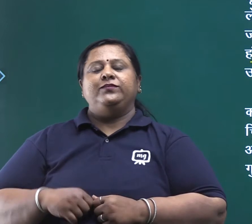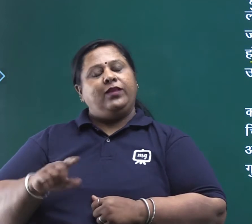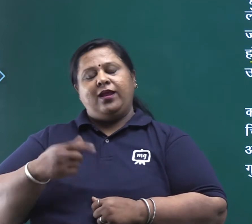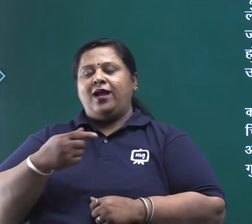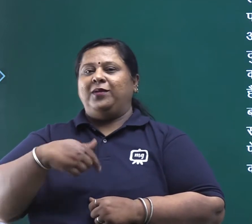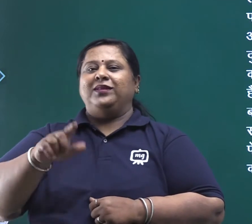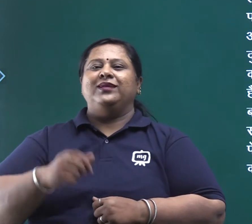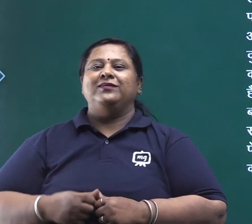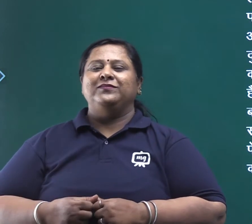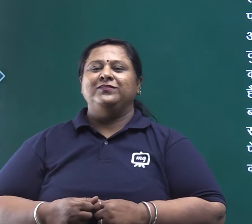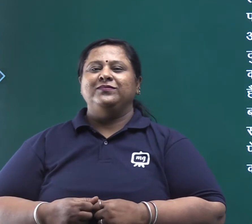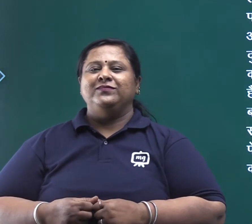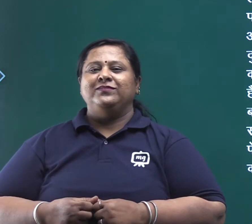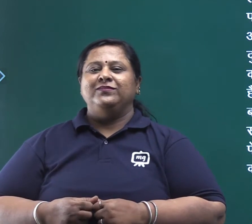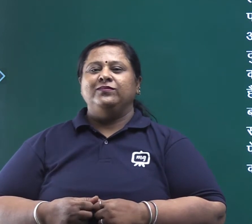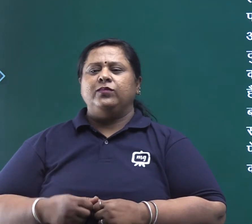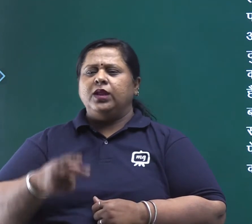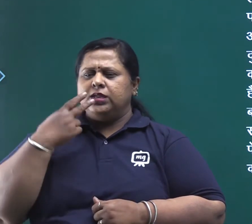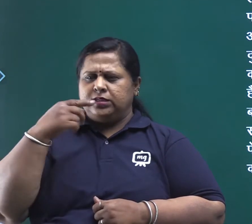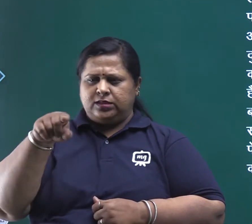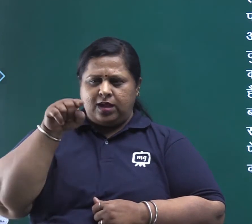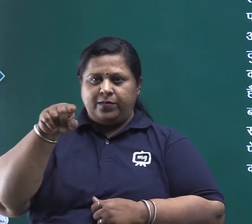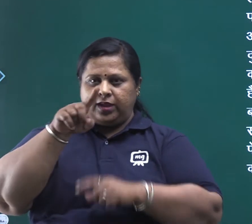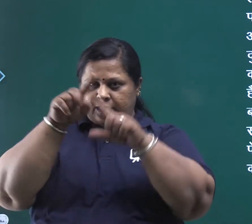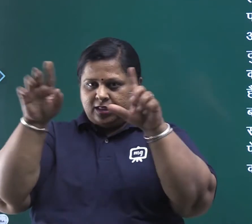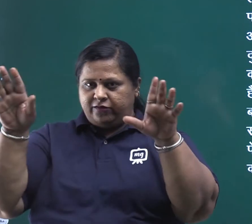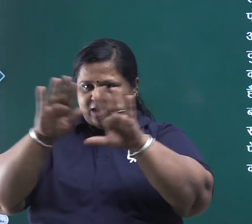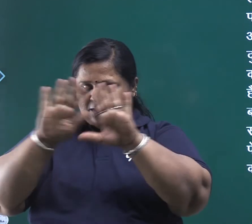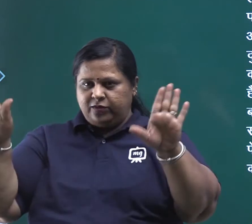आगे बढ़ते हैं। सामने की दीवार पर